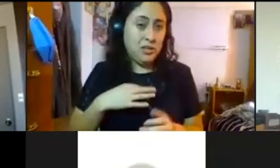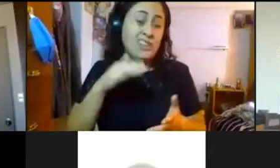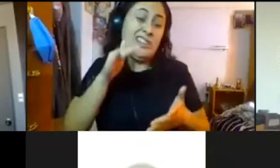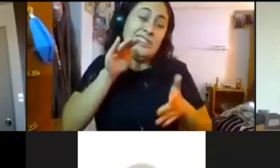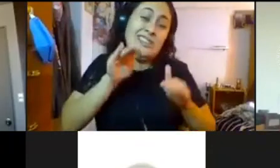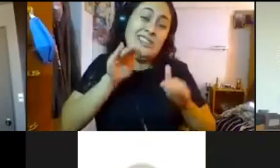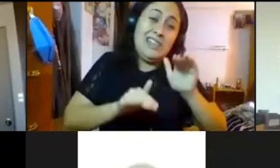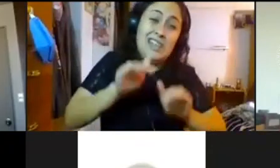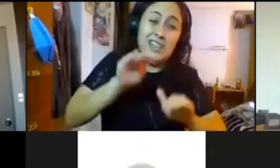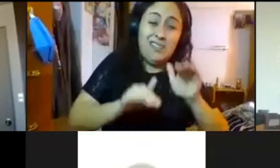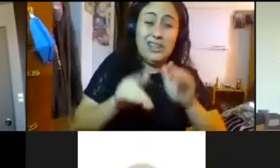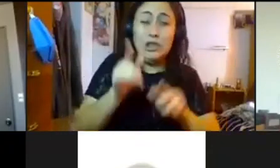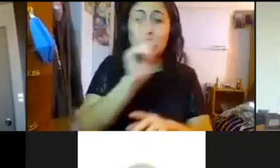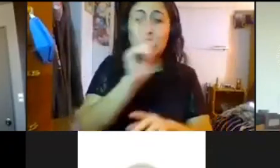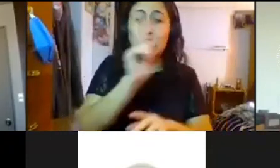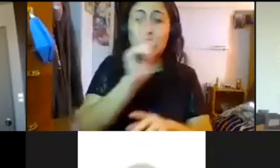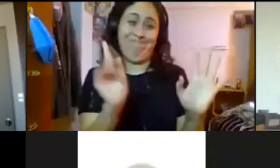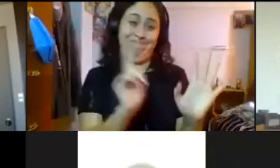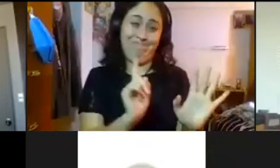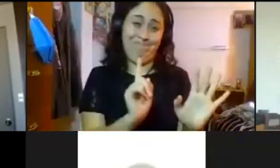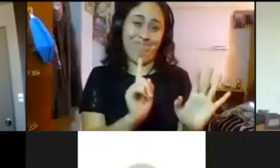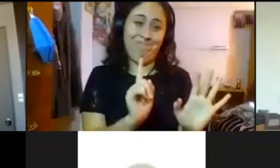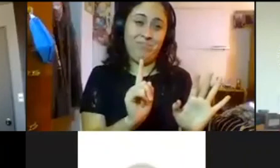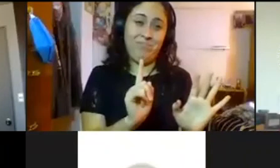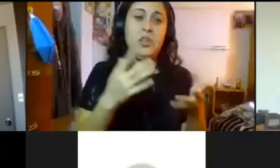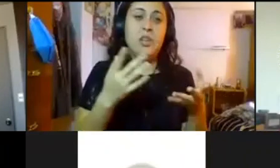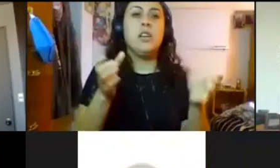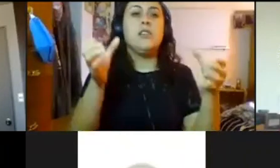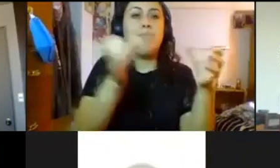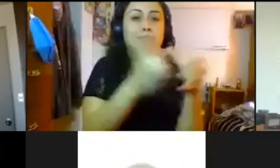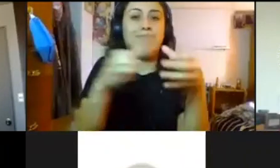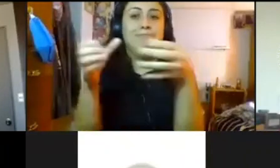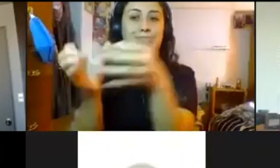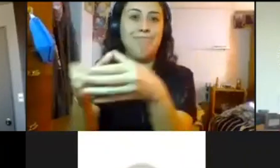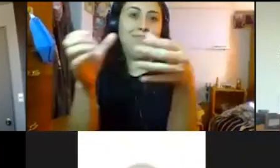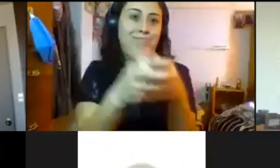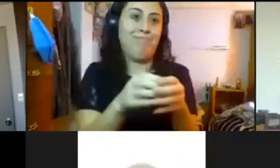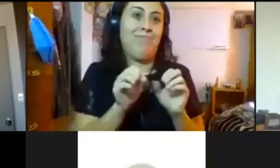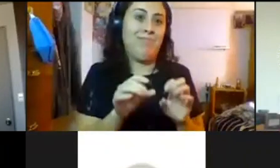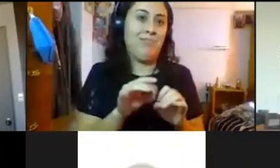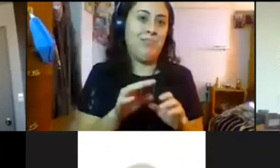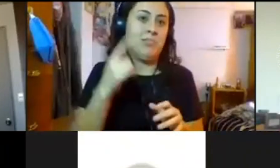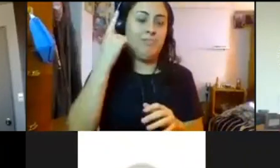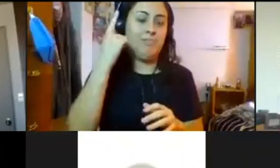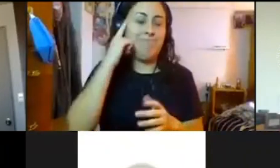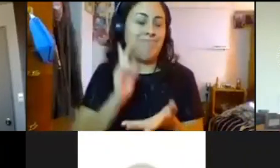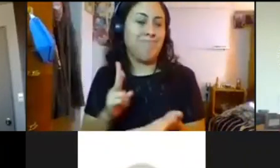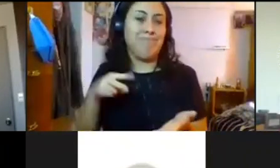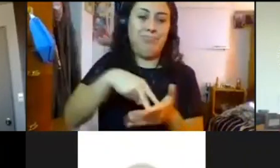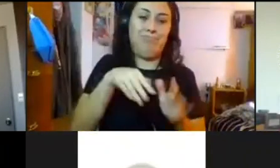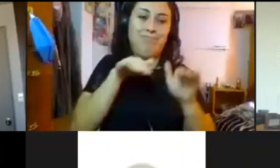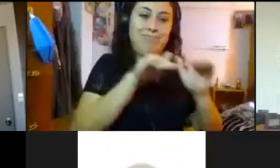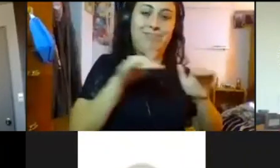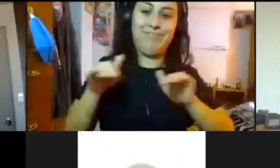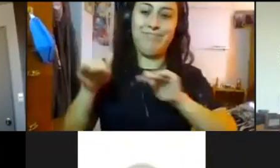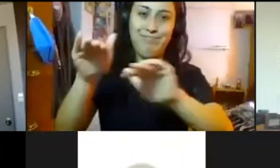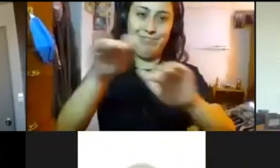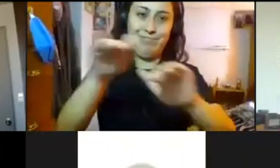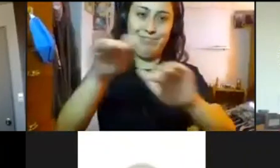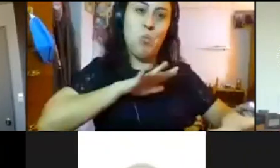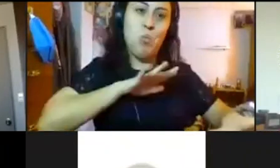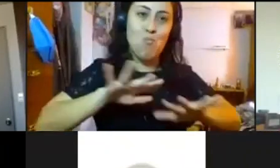sido muy claros, y donde la misma comunidad educativa ha tenido que salir a levantarse y a apoyarse, ¿cierto?,